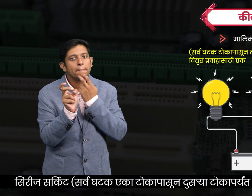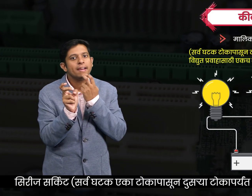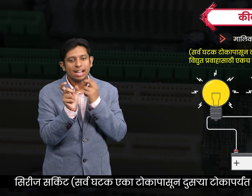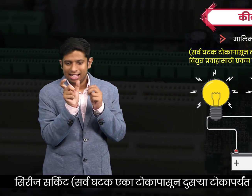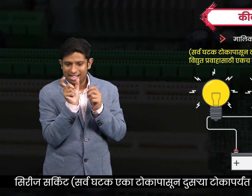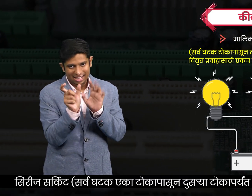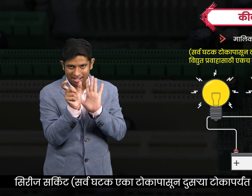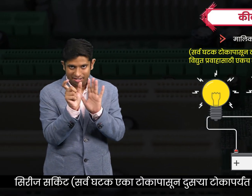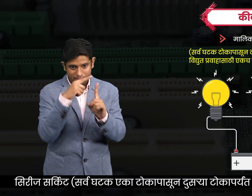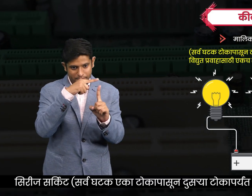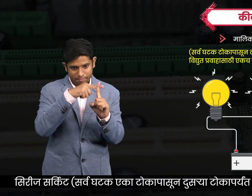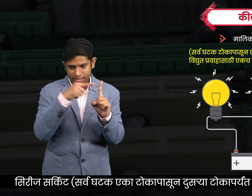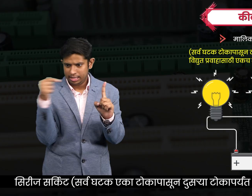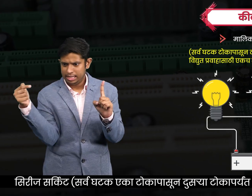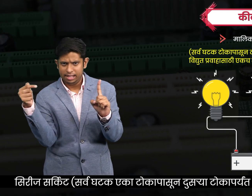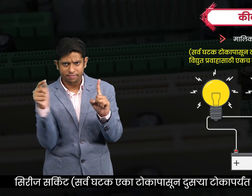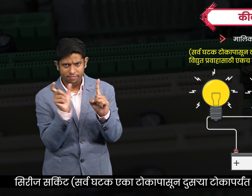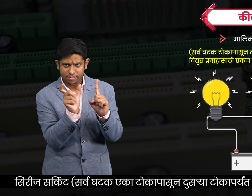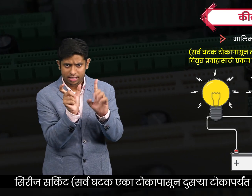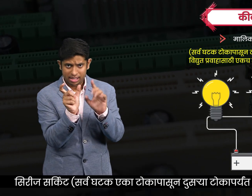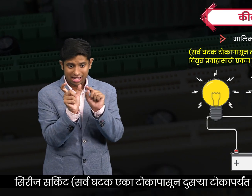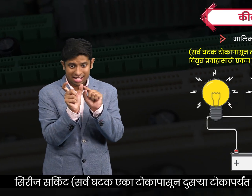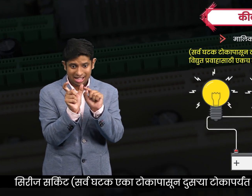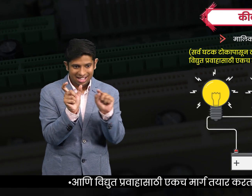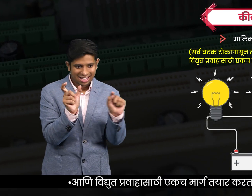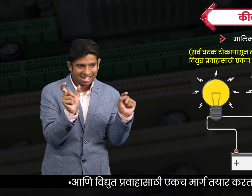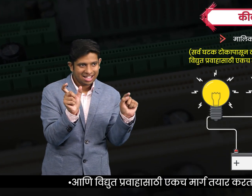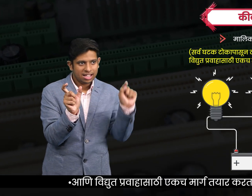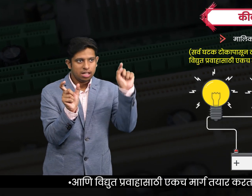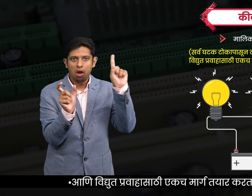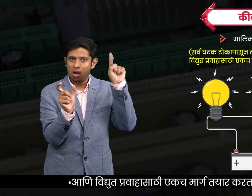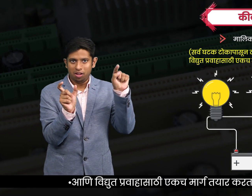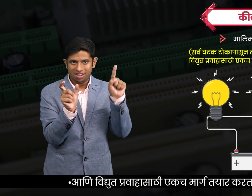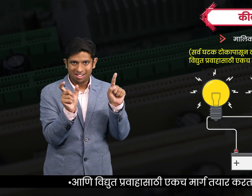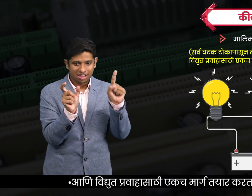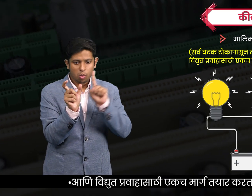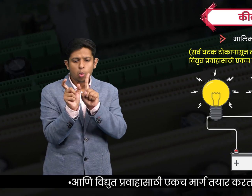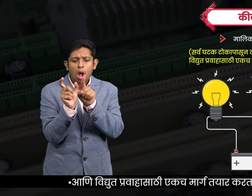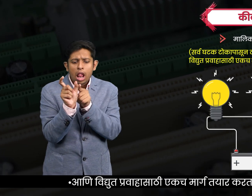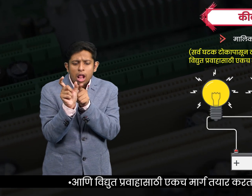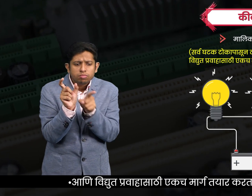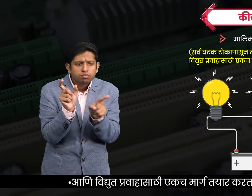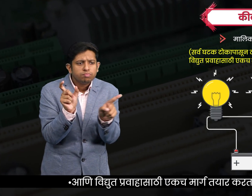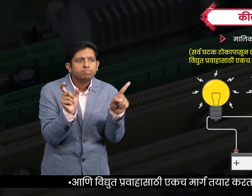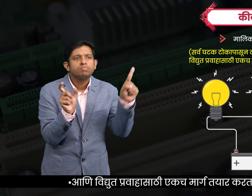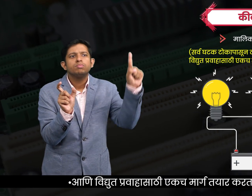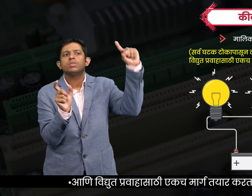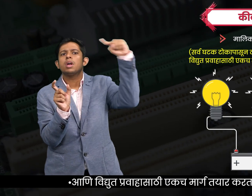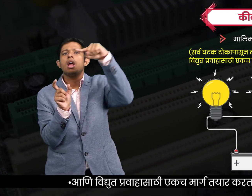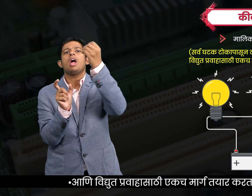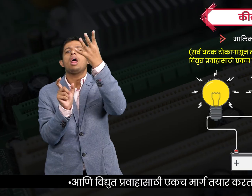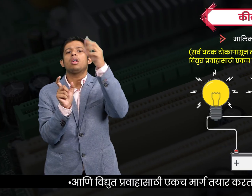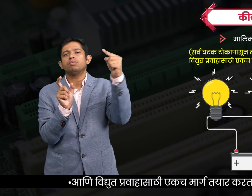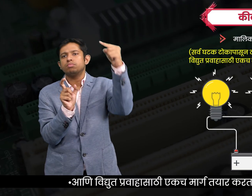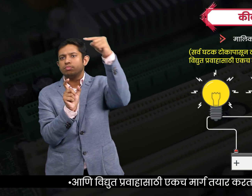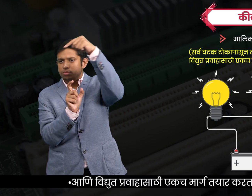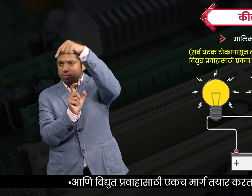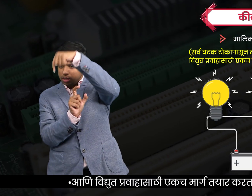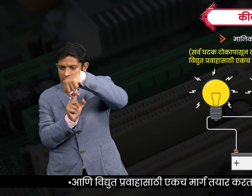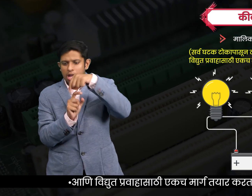दुसऱ्या टोकापर्यंत जोडलेले असतात आणि विद्युत प्रवाहासाठी एकच मार्ग तयार करतात. त्याला सिरीज सर्किट असे